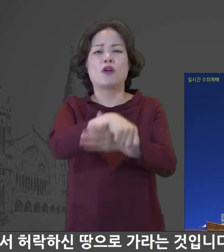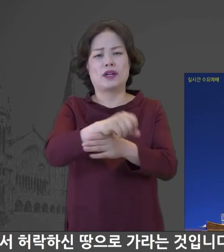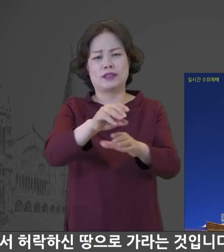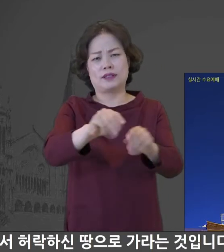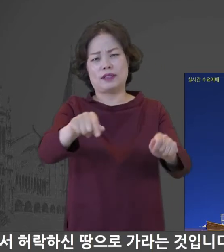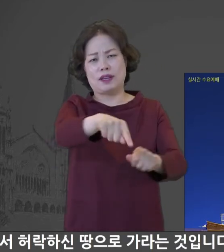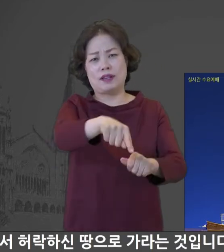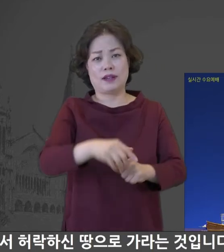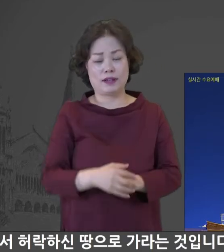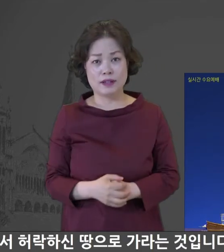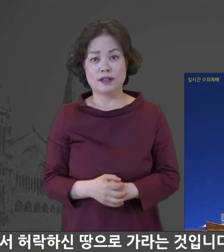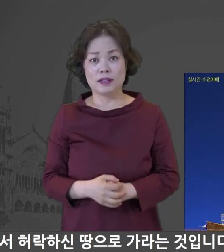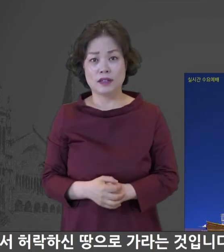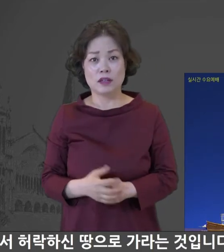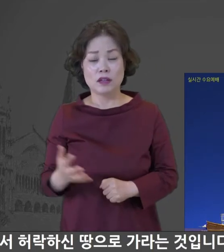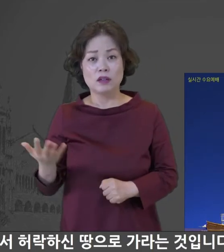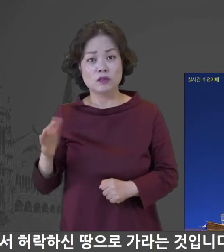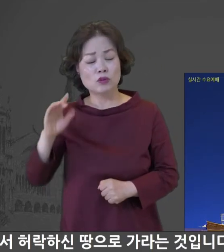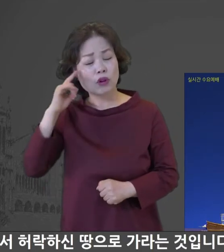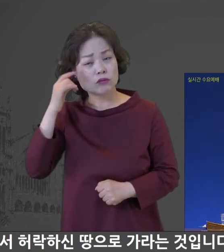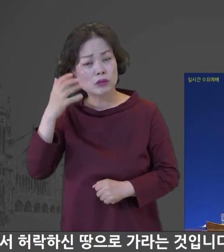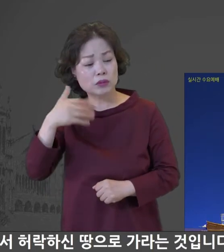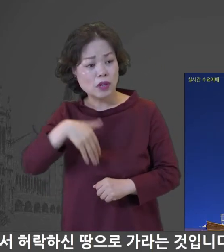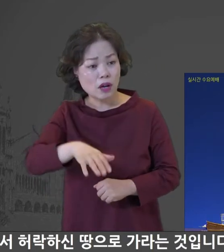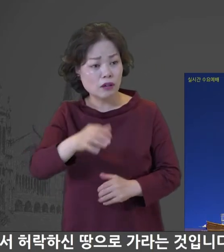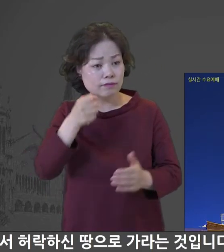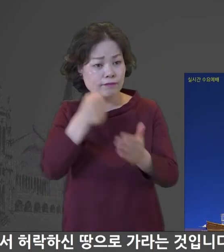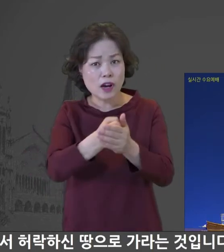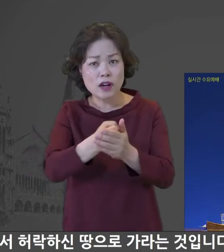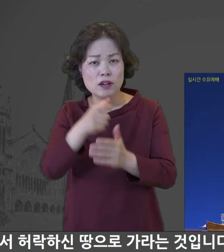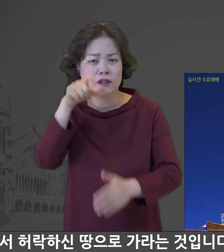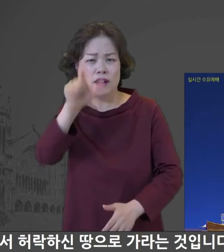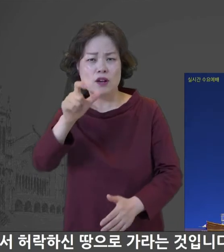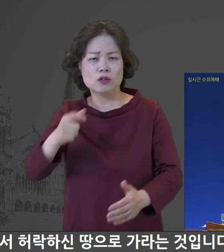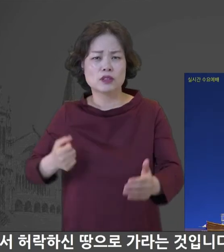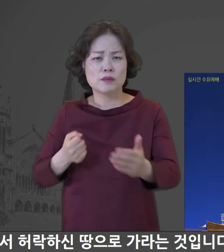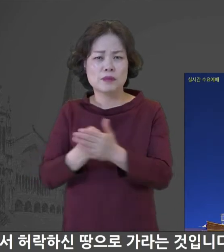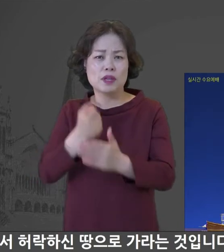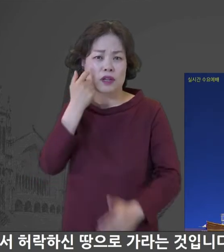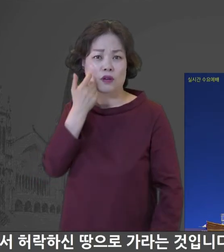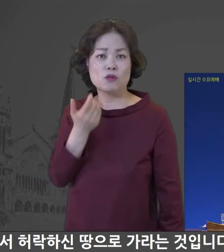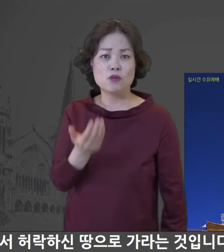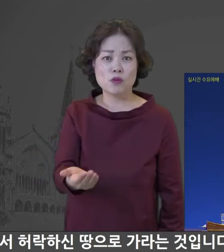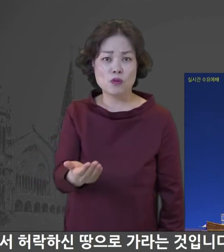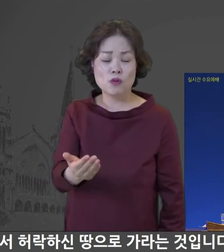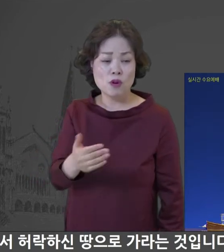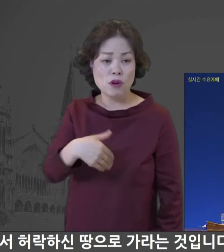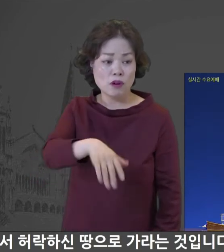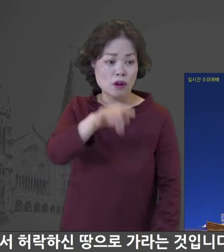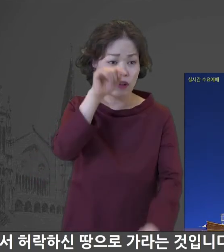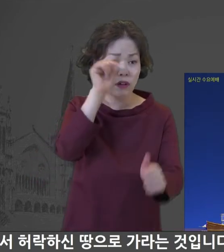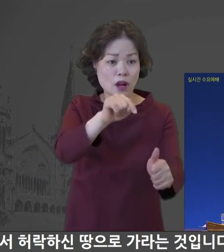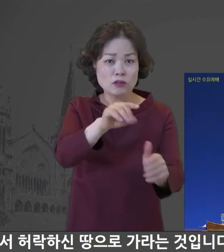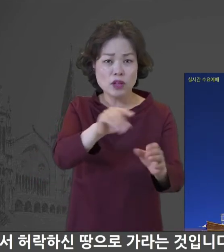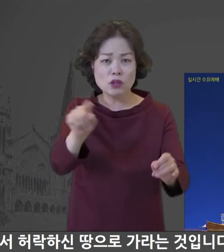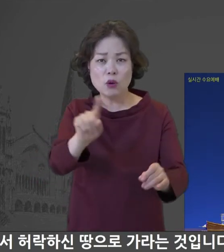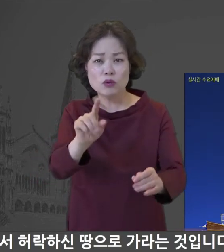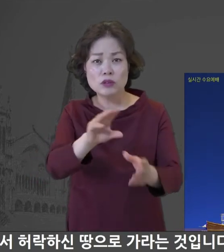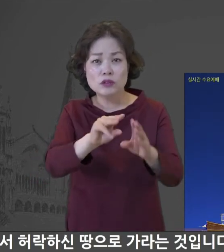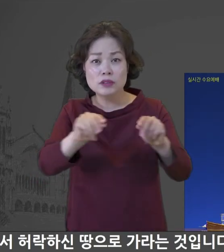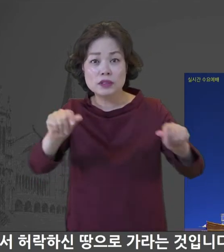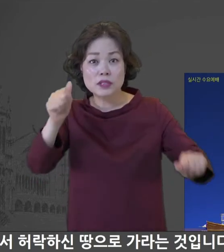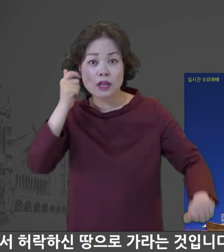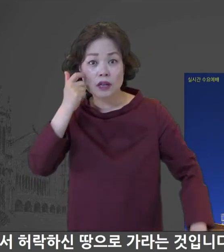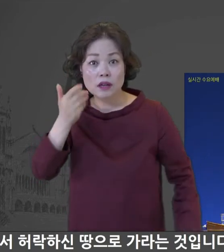거죠. 근데 왜 하나님께서 강하고 담대하라라고 말씀을 하실까요? 하나님이 가라고 하는 그 땅은 어떤